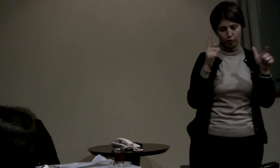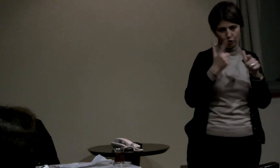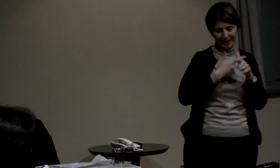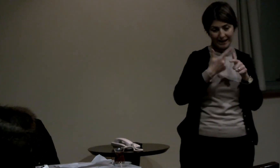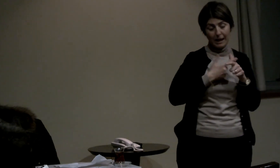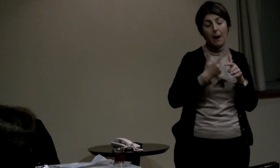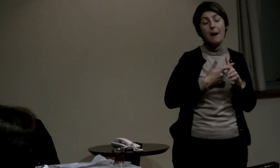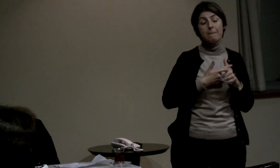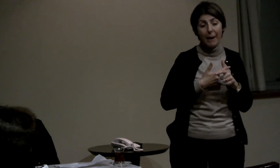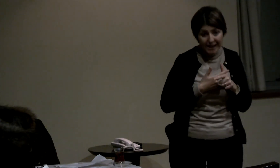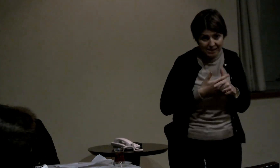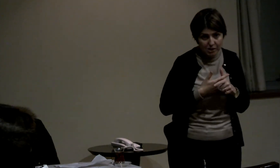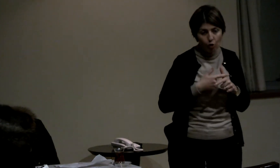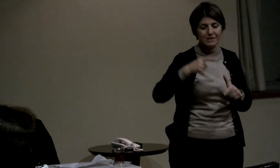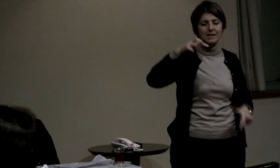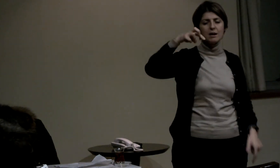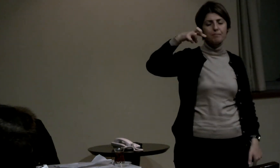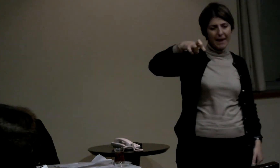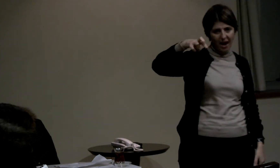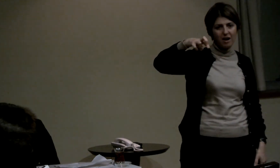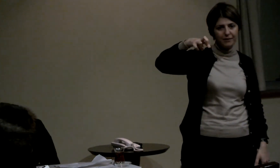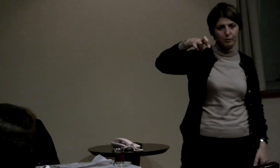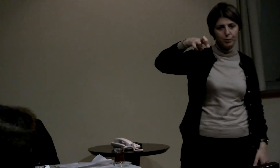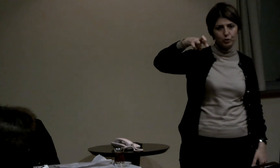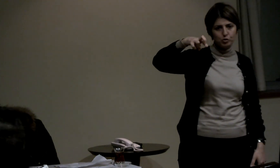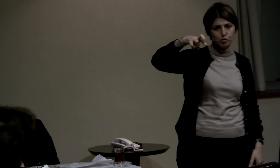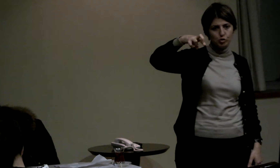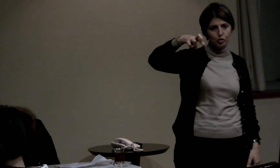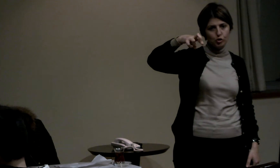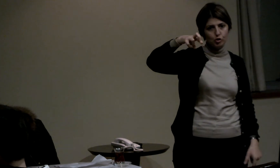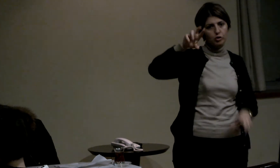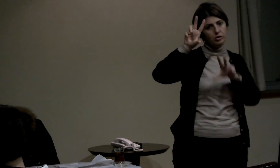Otel. Pansiyonsa T harfi yapıyoruz.